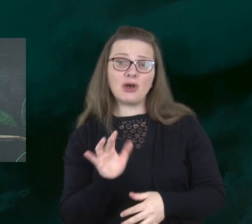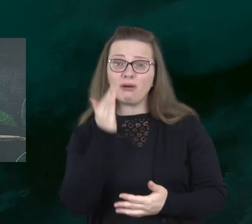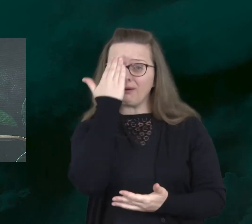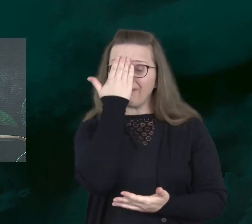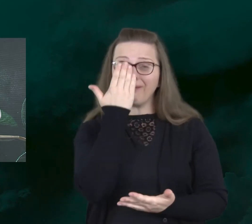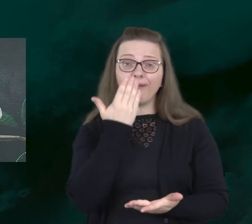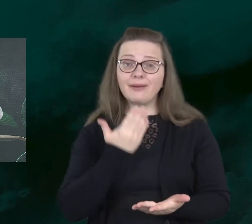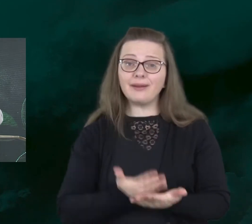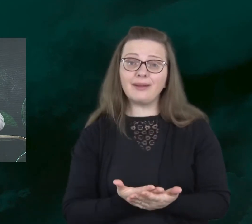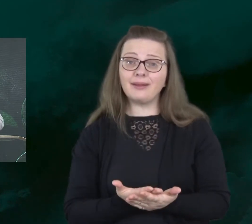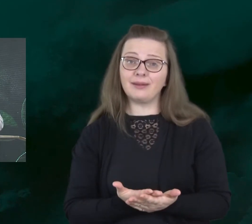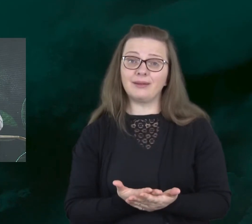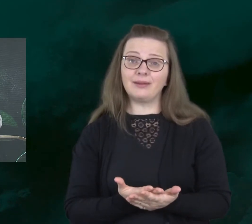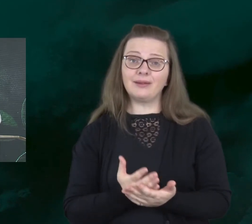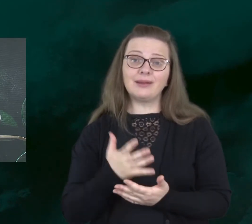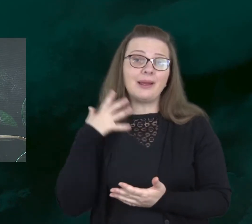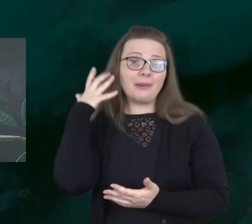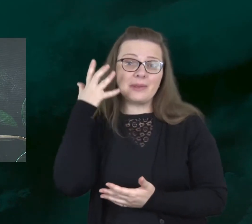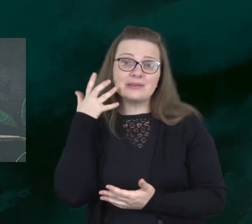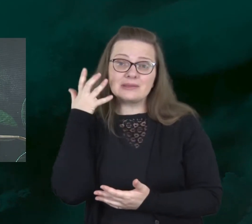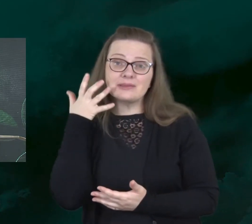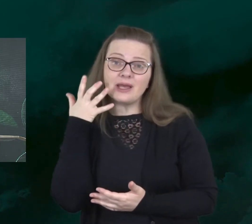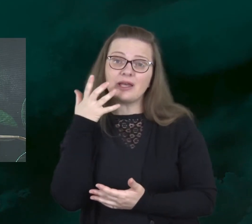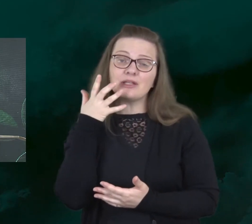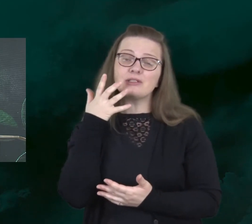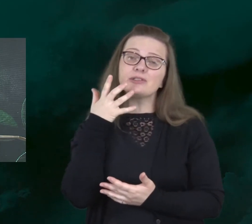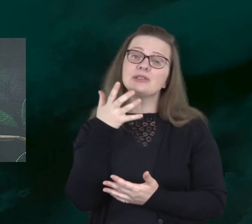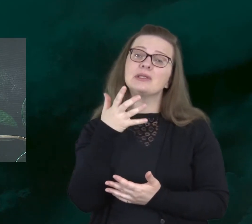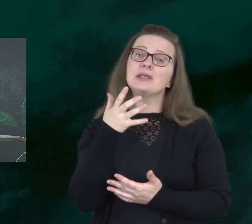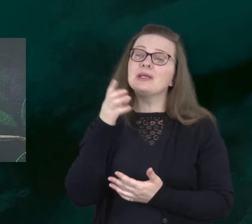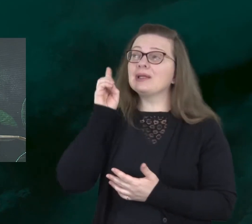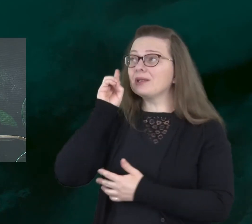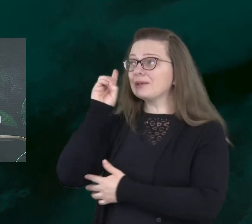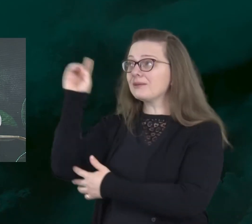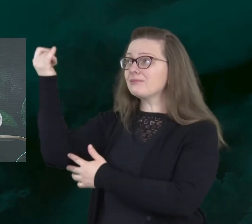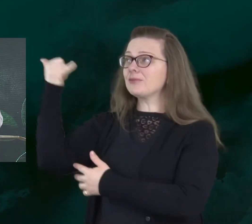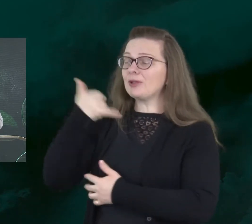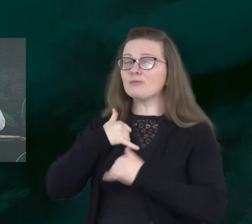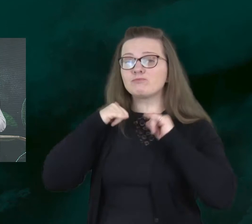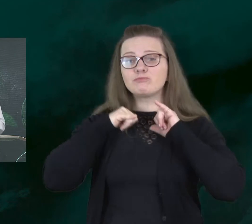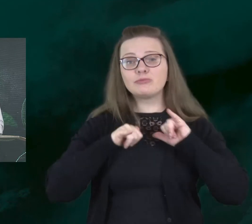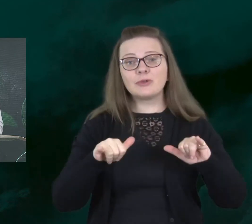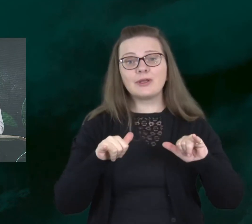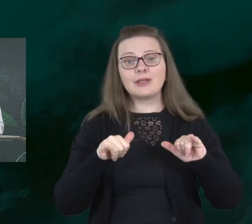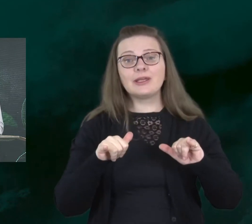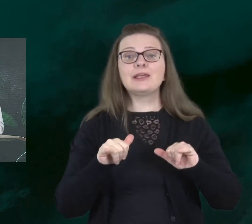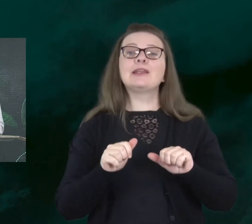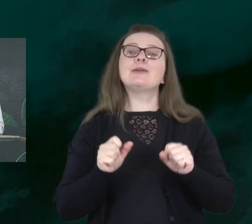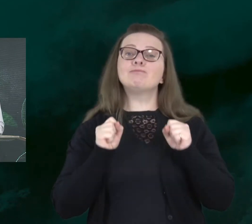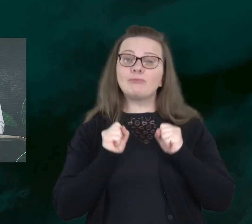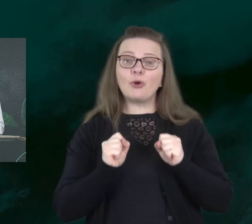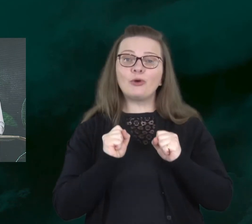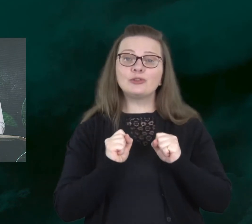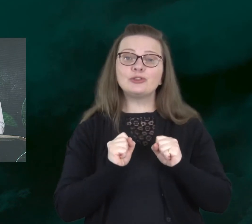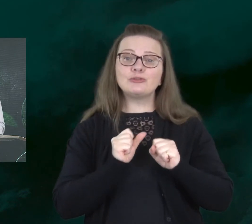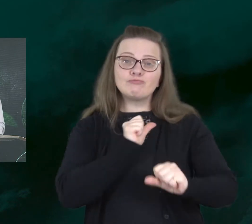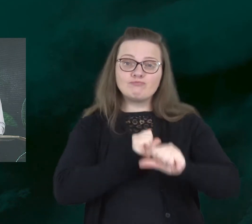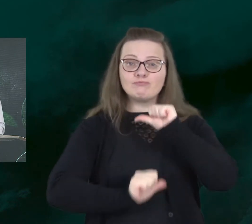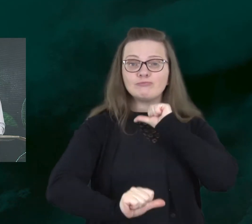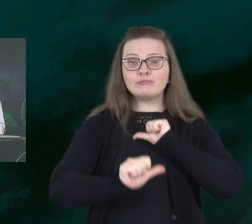palavra, essa palavra opera eficazmente em você. Ó Senhor